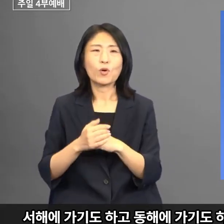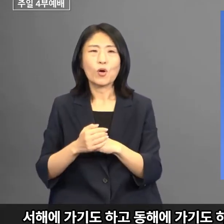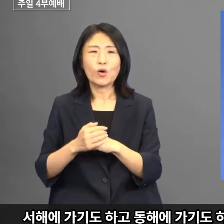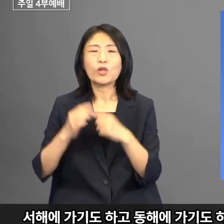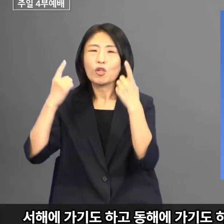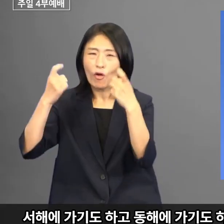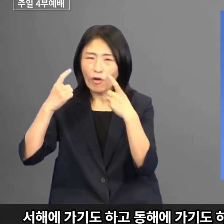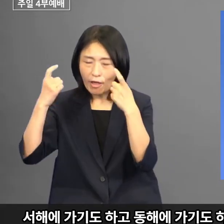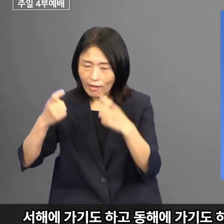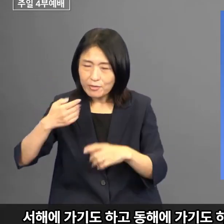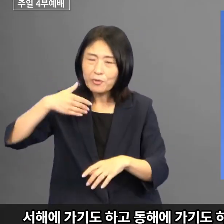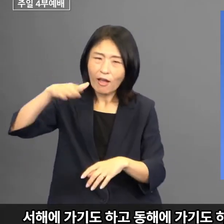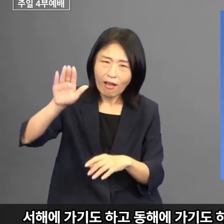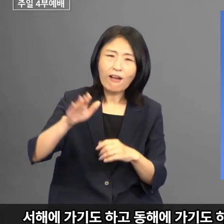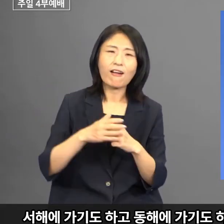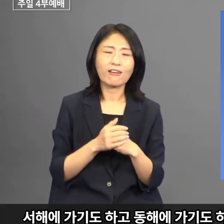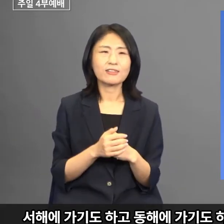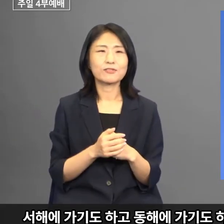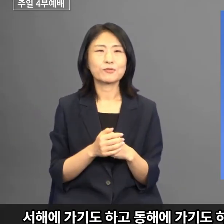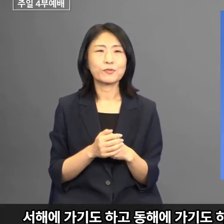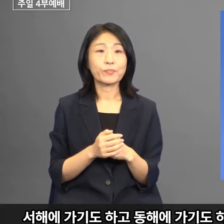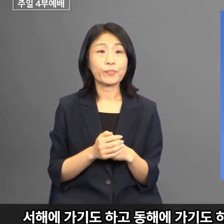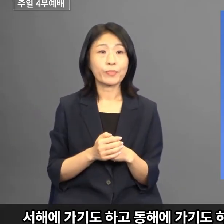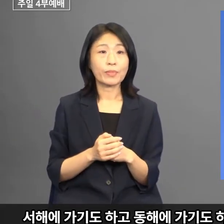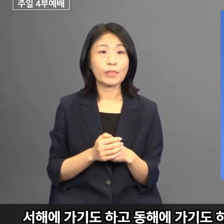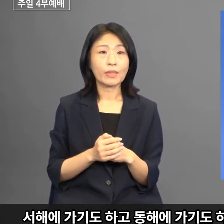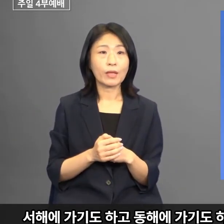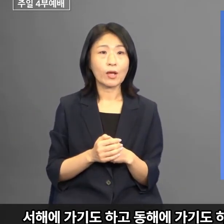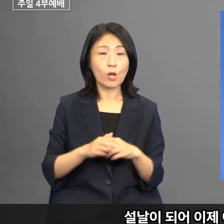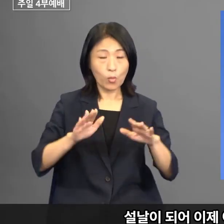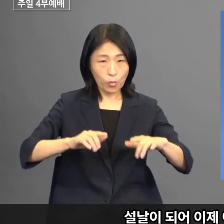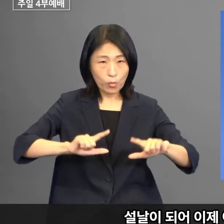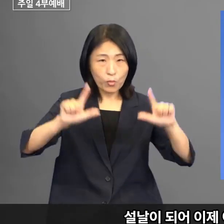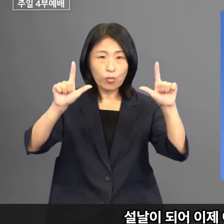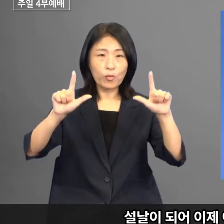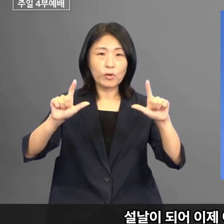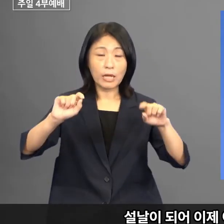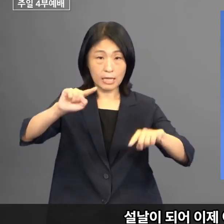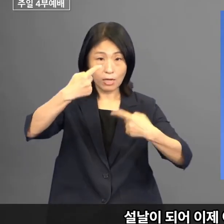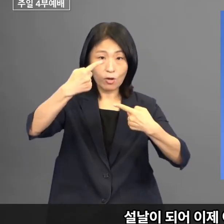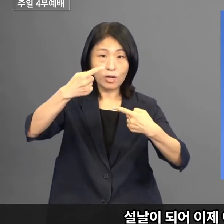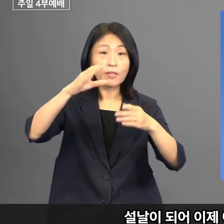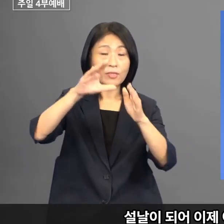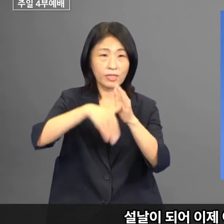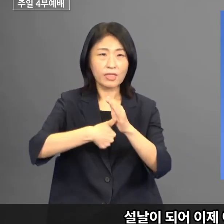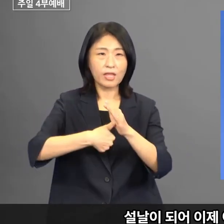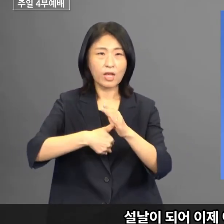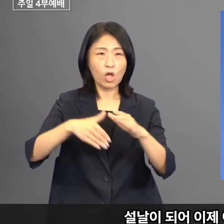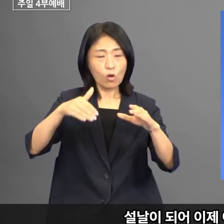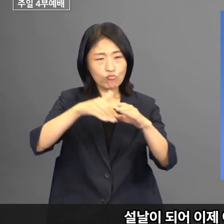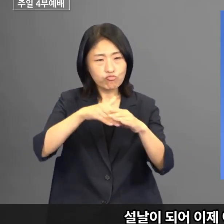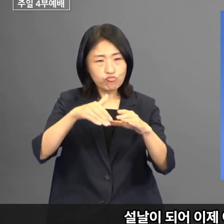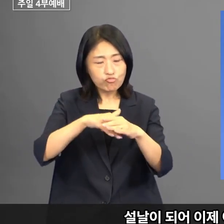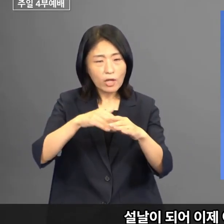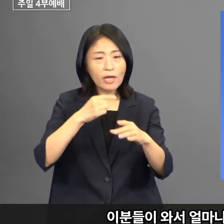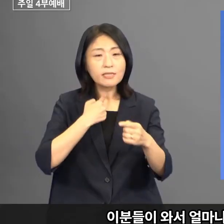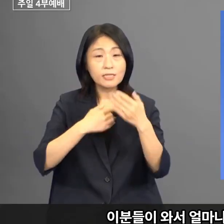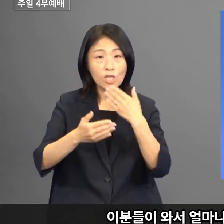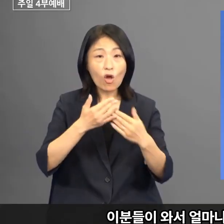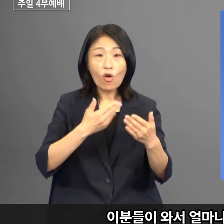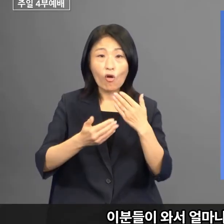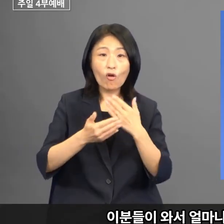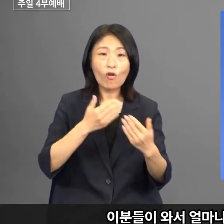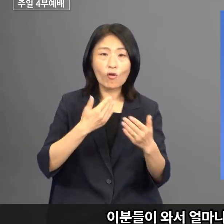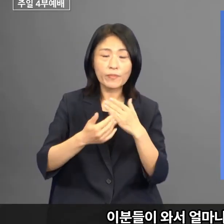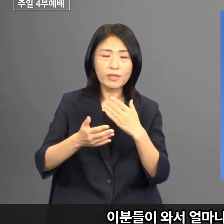동해 가기도 하고. 올해 설날에도 문화체험이라고 해서 설날이 되어 이제 어디 가신다고 하길래